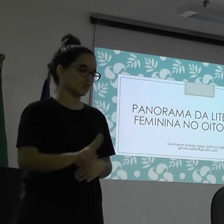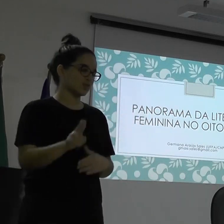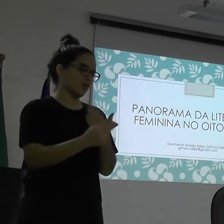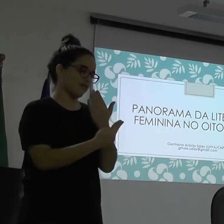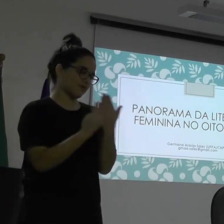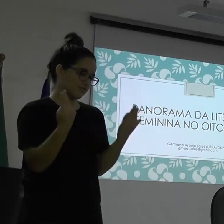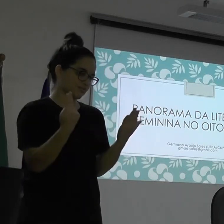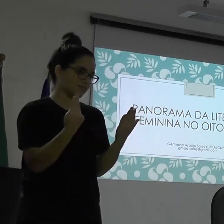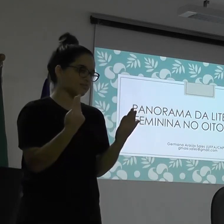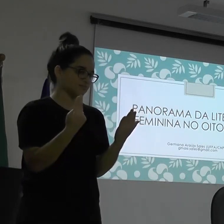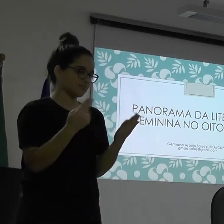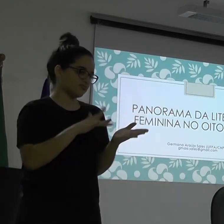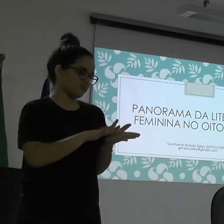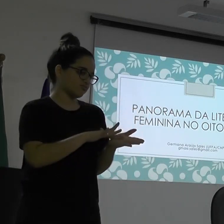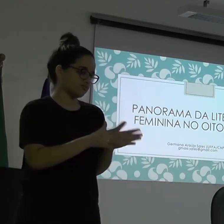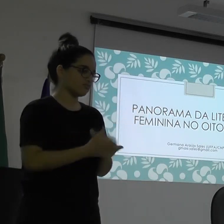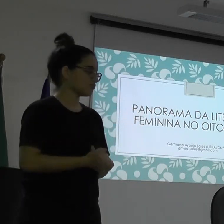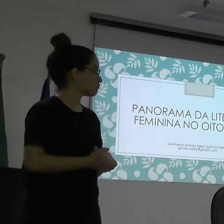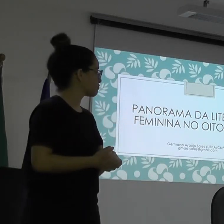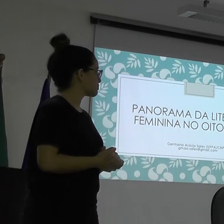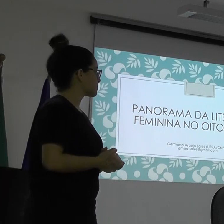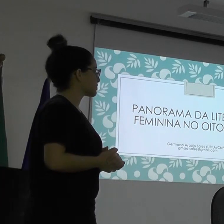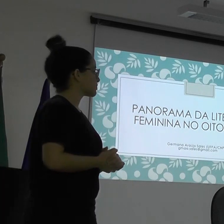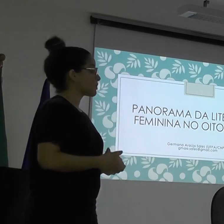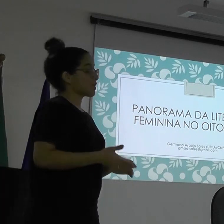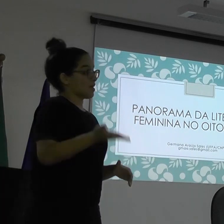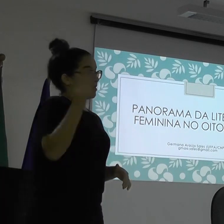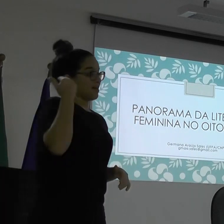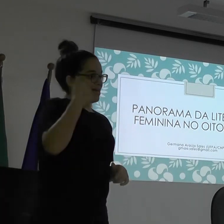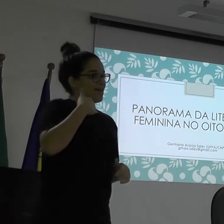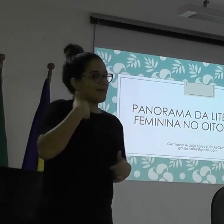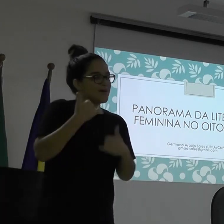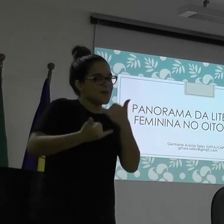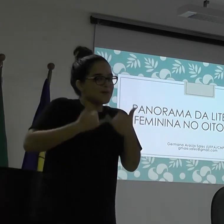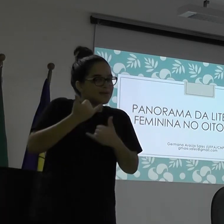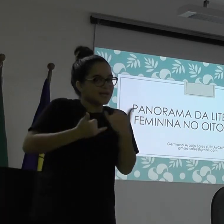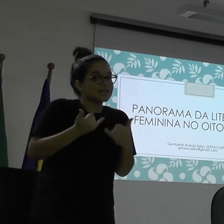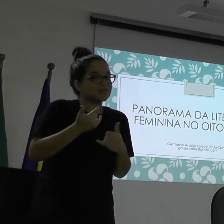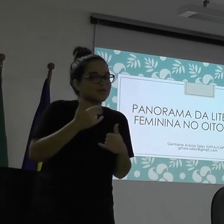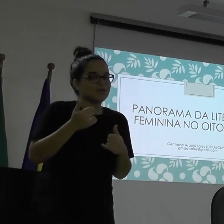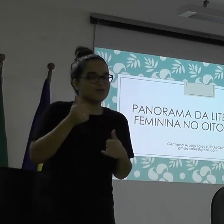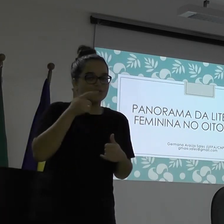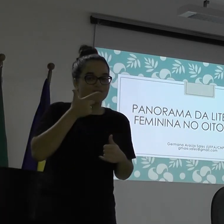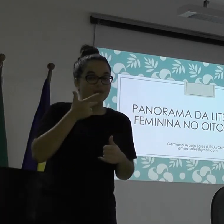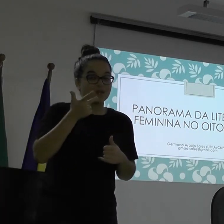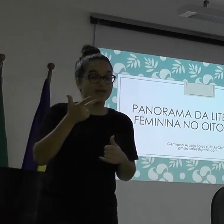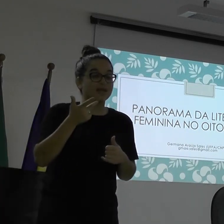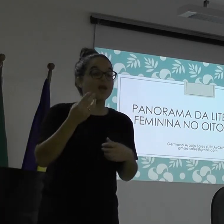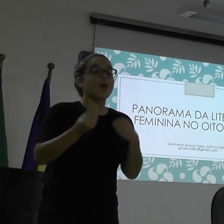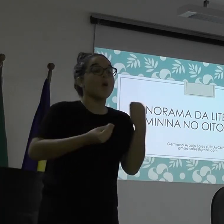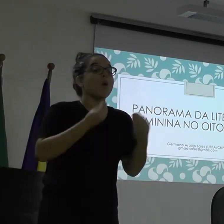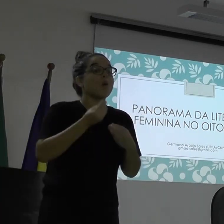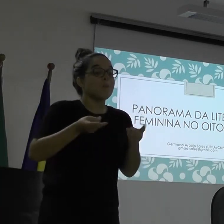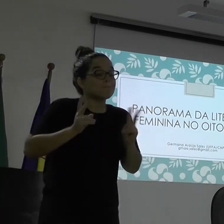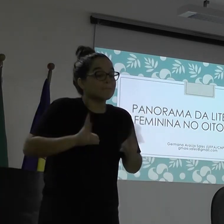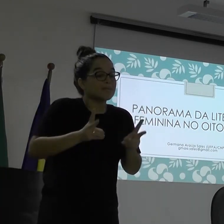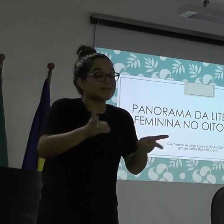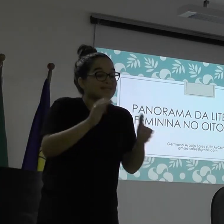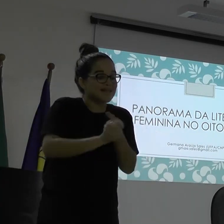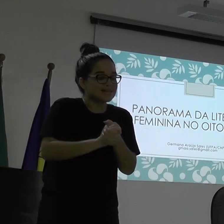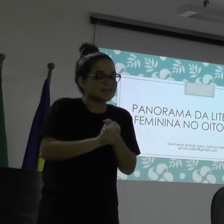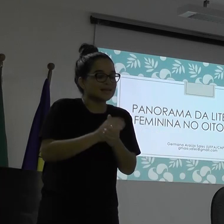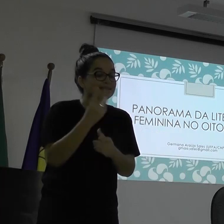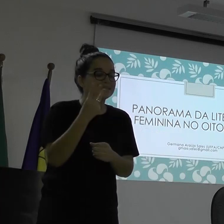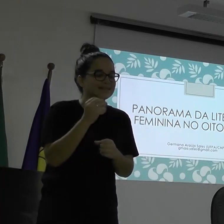um dia eu estava brincando com uma amiga minha e eu disse que eu ia escrever um livro como permanecer casado durante 30